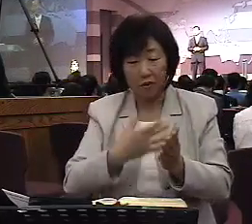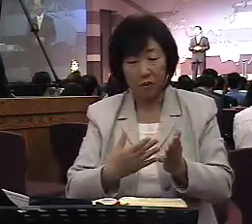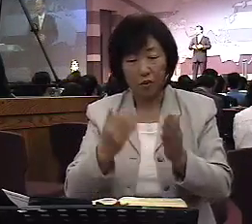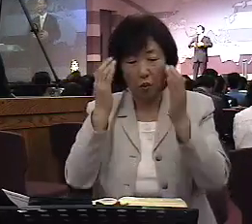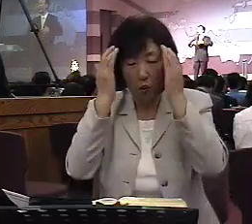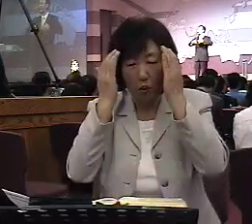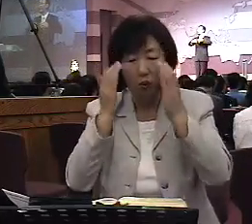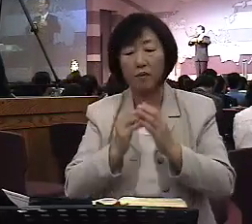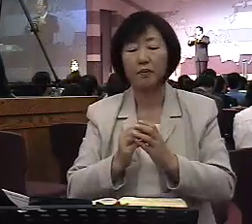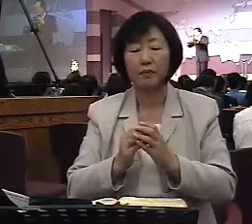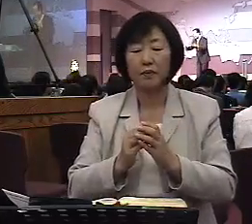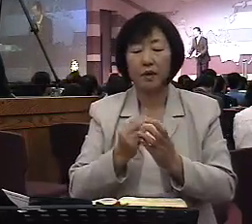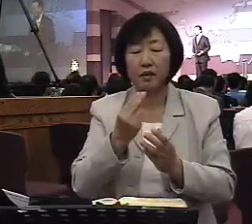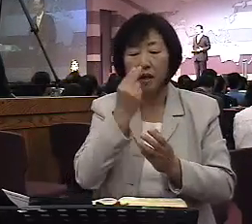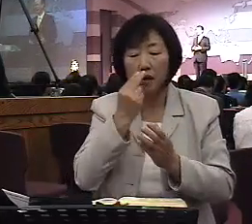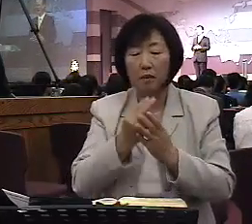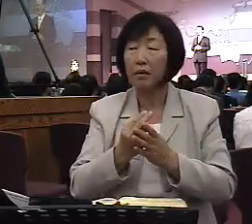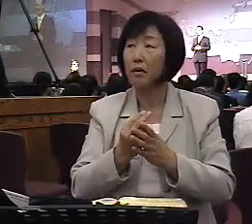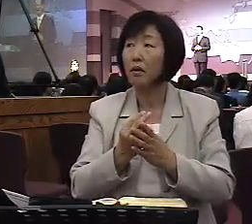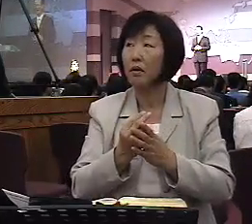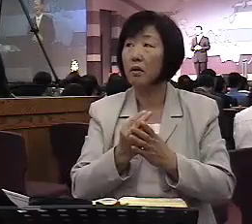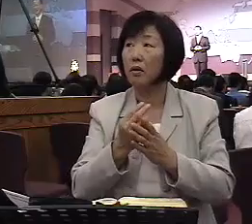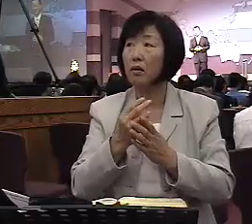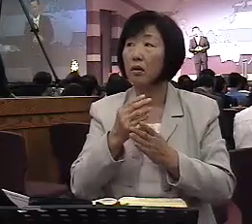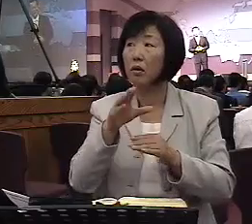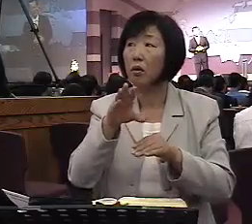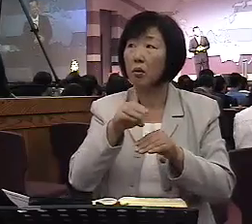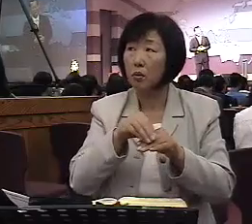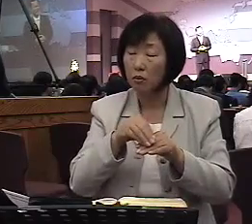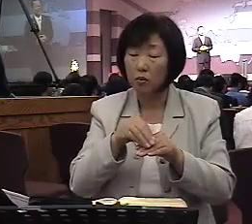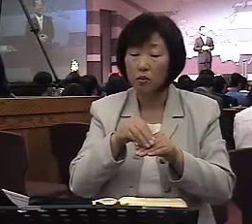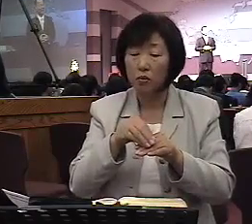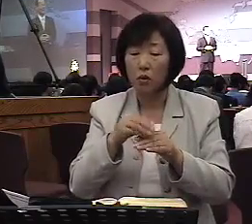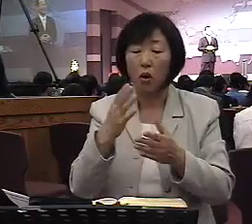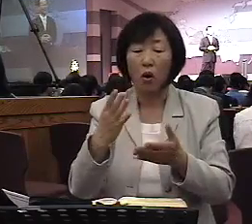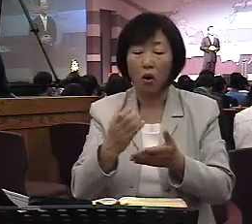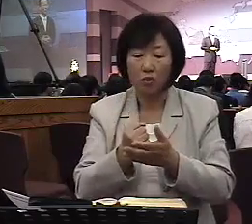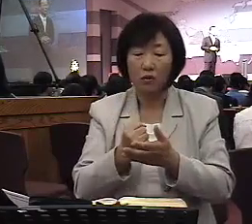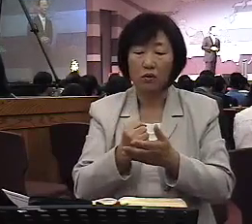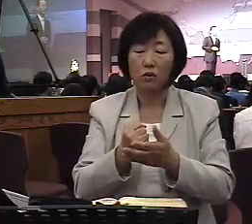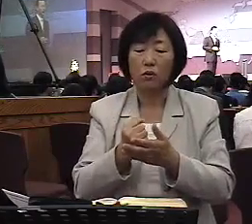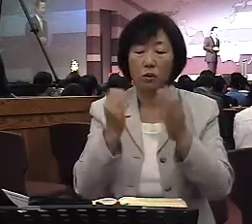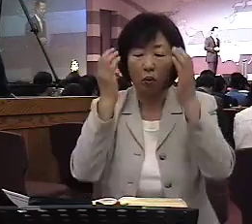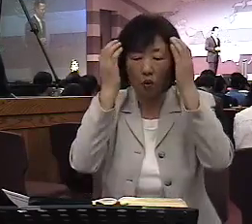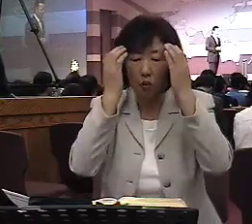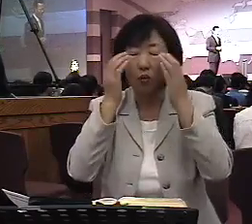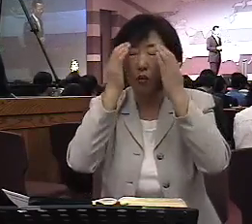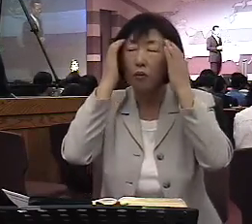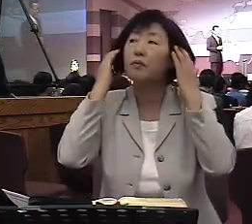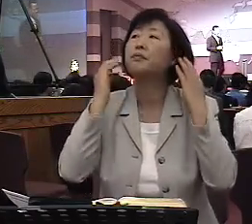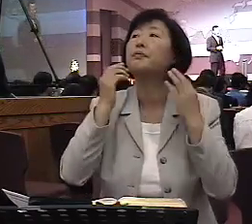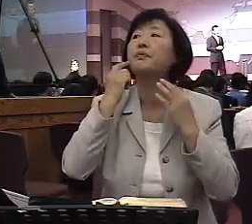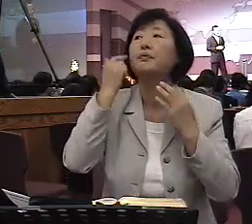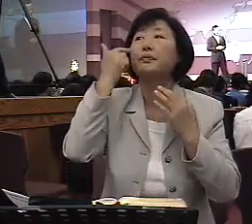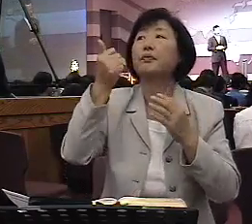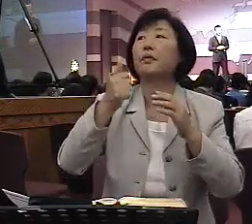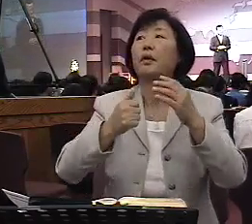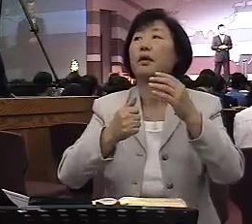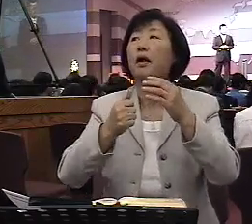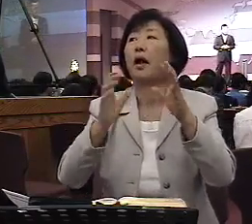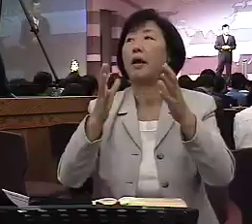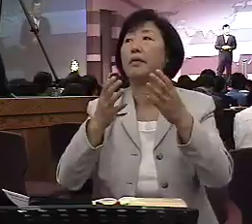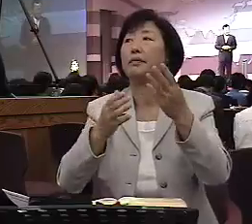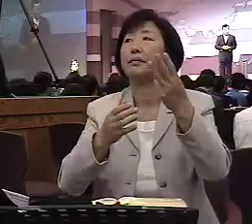고통이에요. 생명을 붓는 고통이 아닙니까? 그렇죠? 저의 경우 이제 아이를 셋